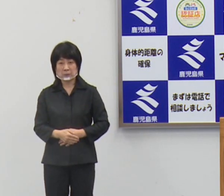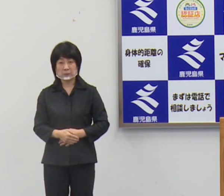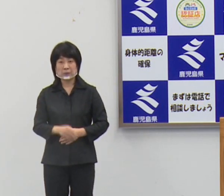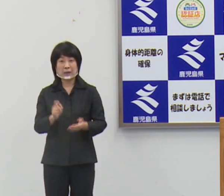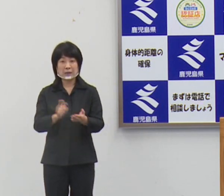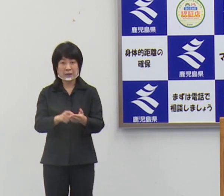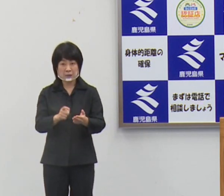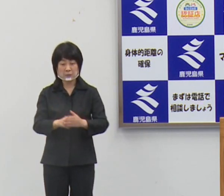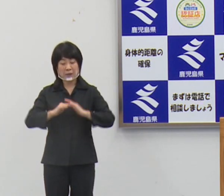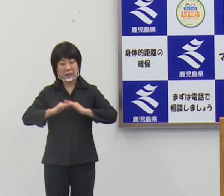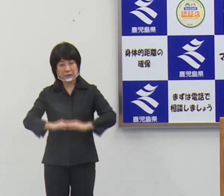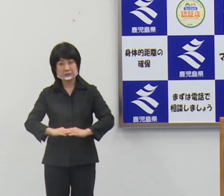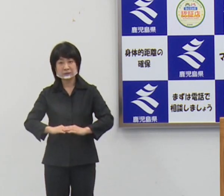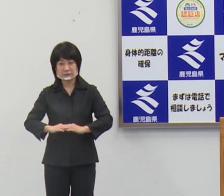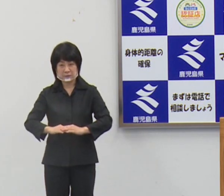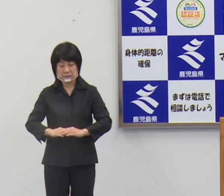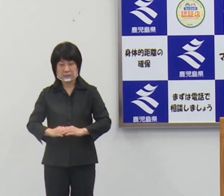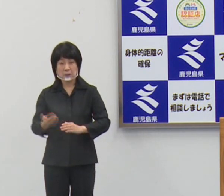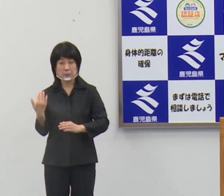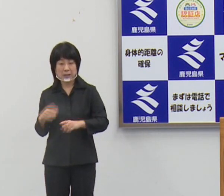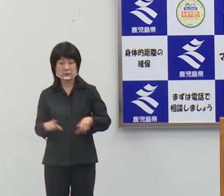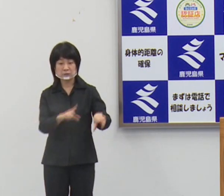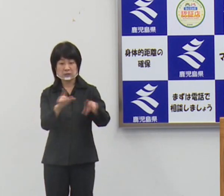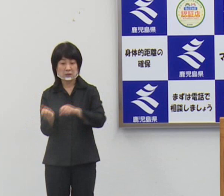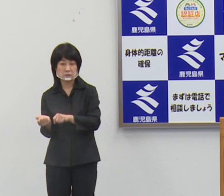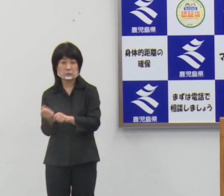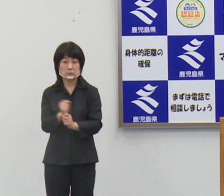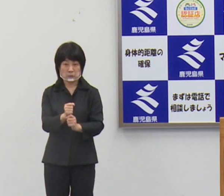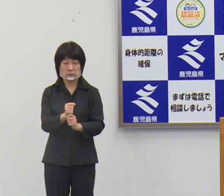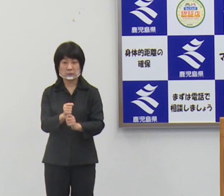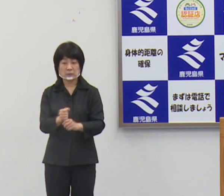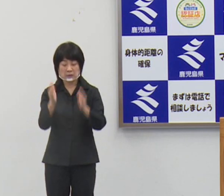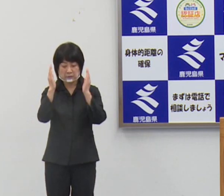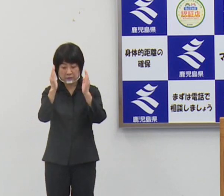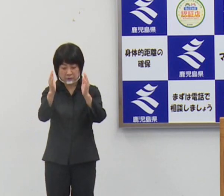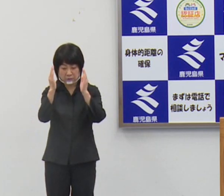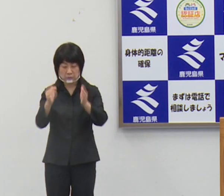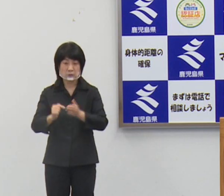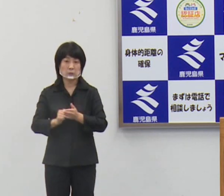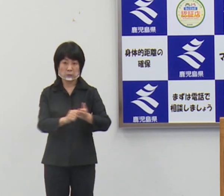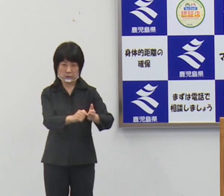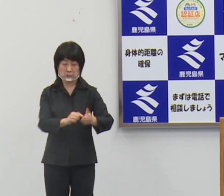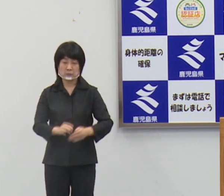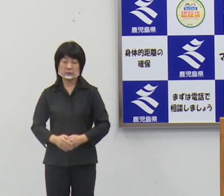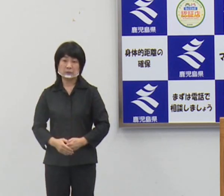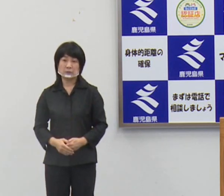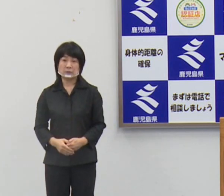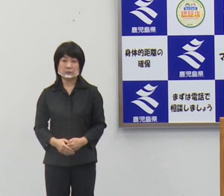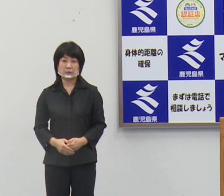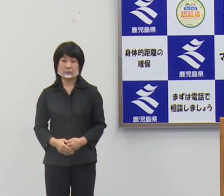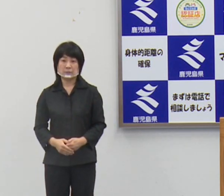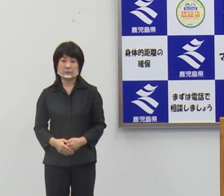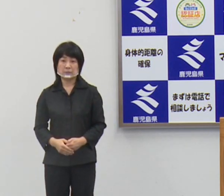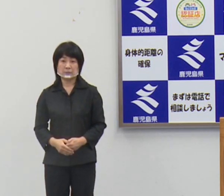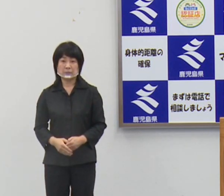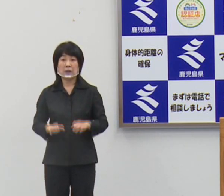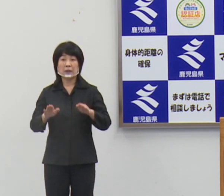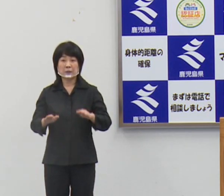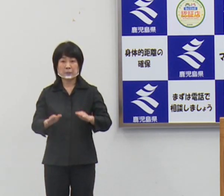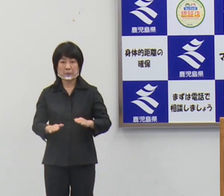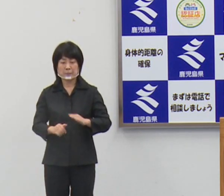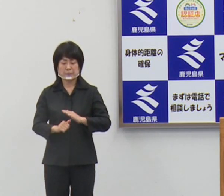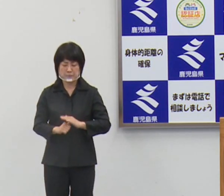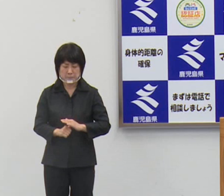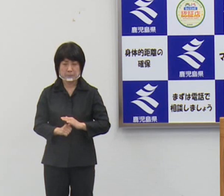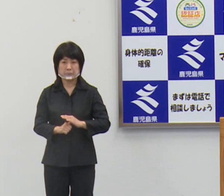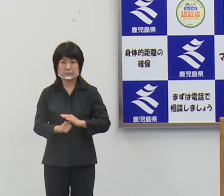く安心して通常の生活に戻れるように全力で取り組んでまいります。今がまさに踏ん張りどころで